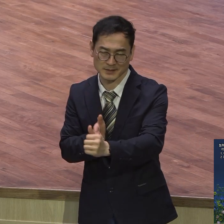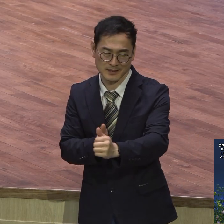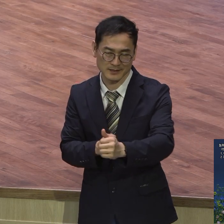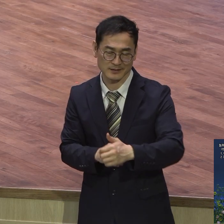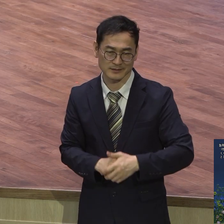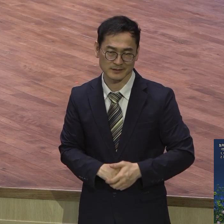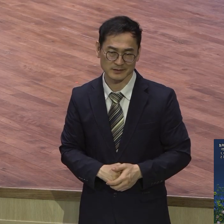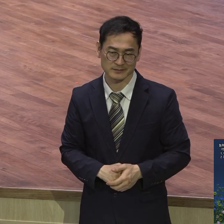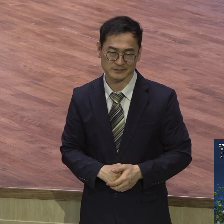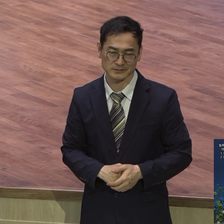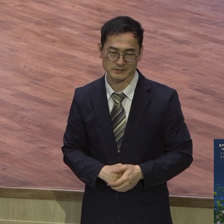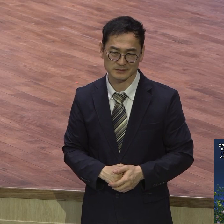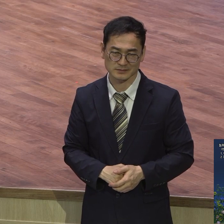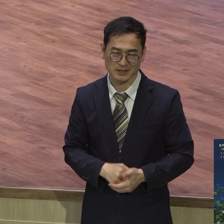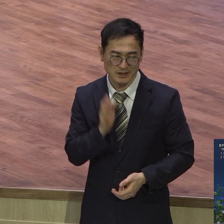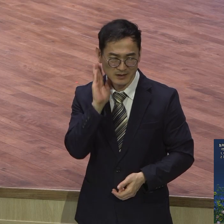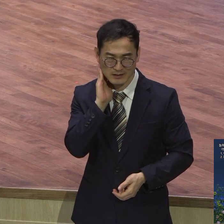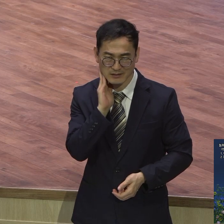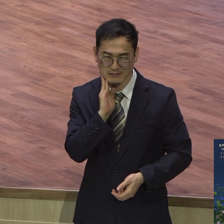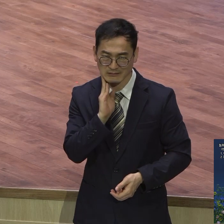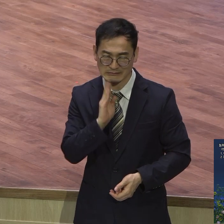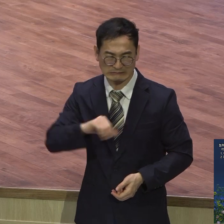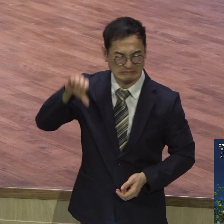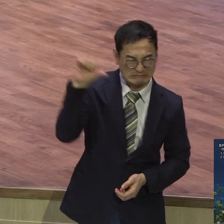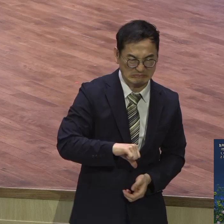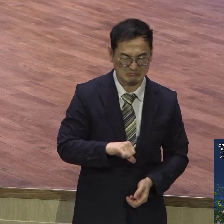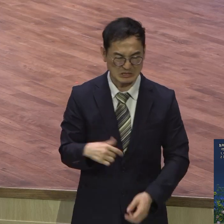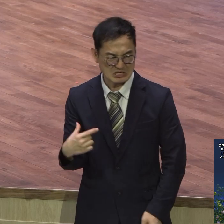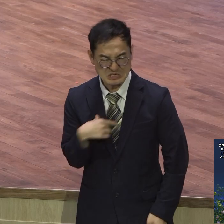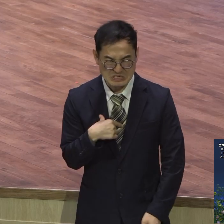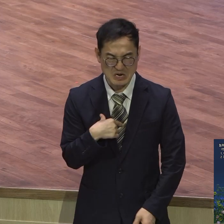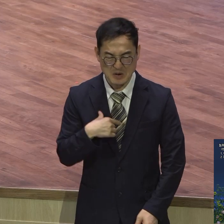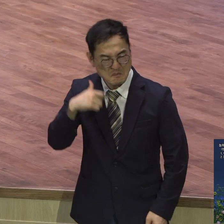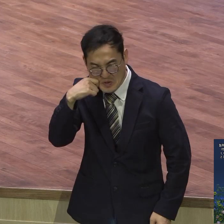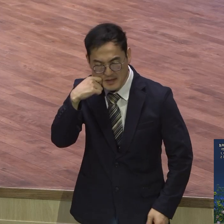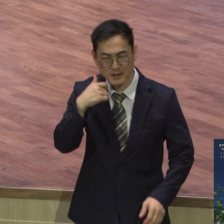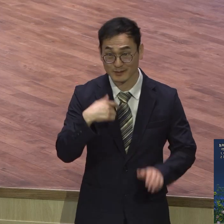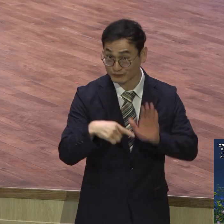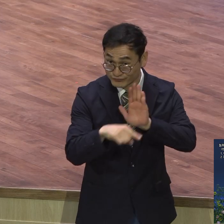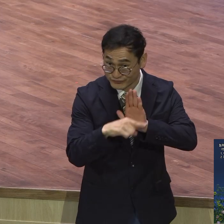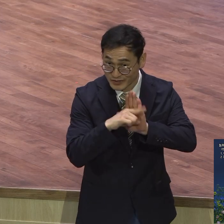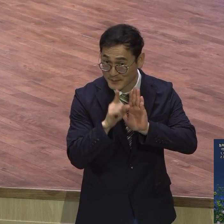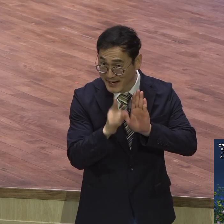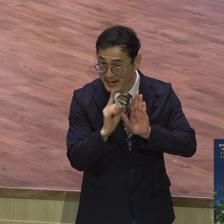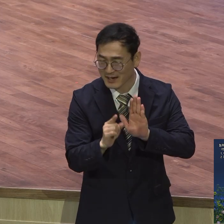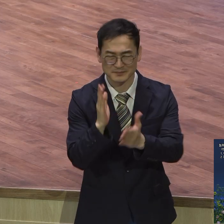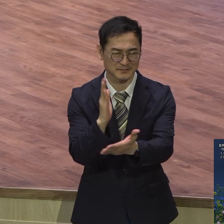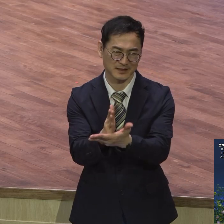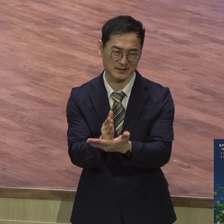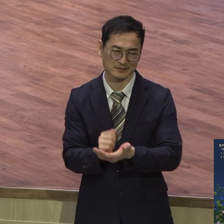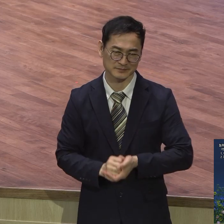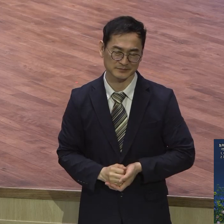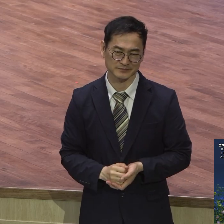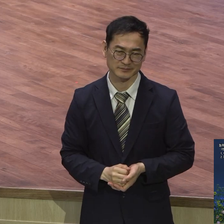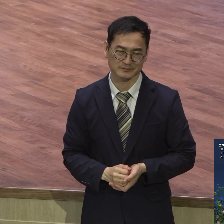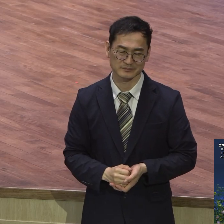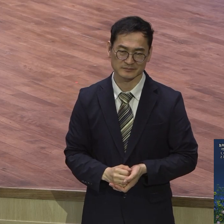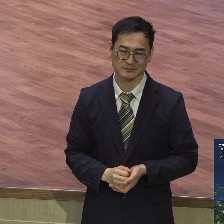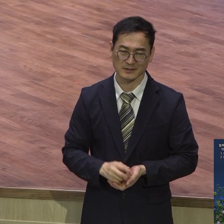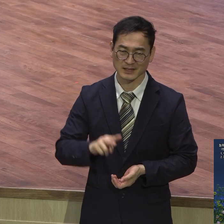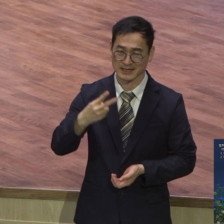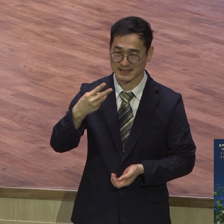부정적인 말을 하지 마세요 어디서든지 어느 부서든지 우리 교회는 그런 교회 아니잖아요 세계보험은 2, 3, 7 나라에서